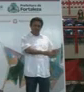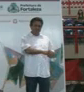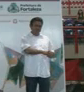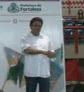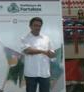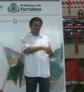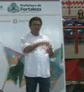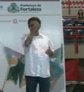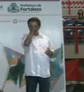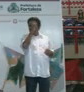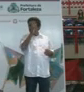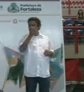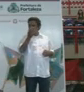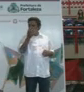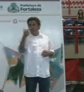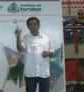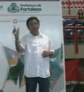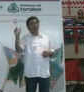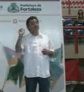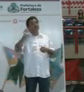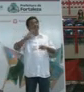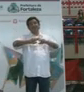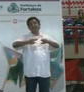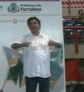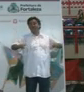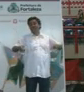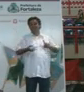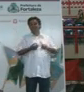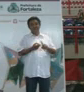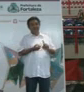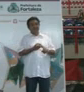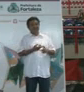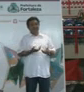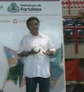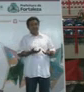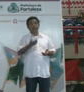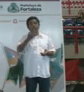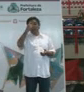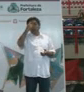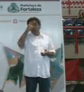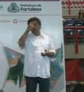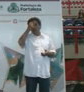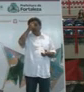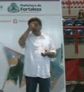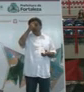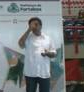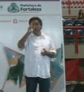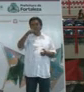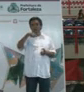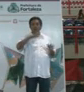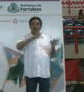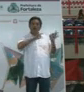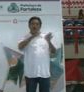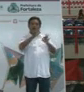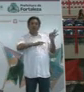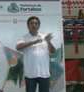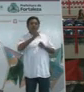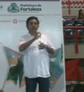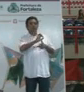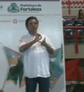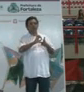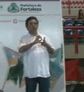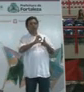gente quer? Não. A gente também aprende o que a gente não quer. Então a mente de vocês está preparada para o